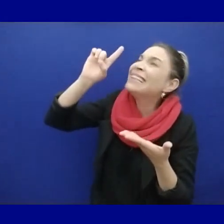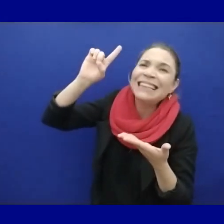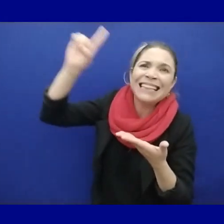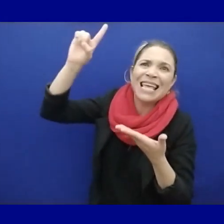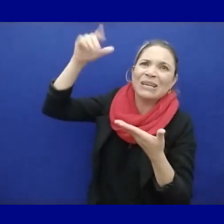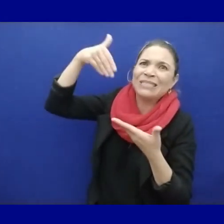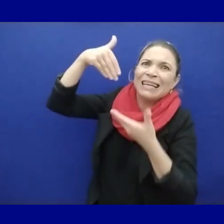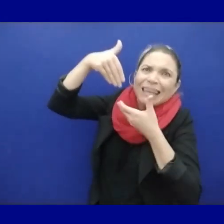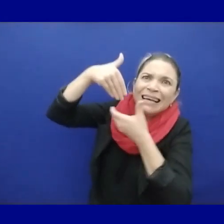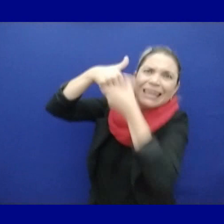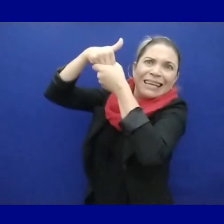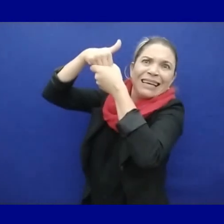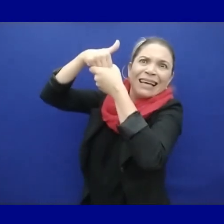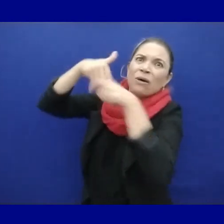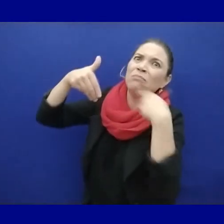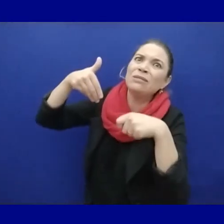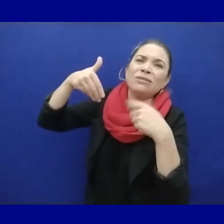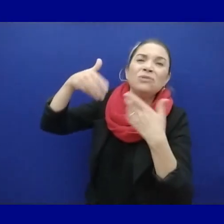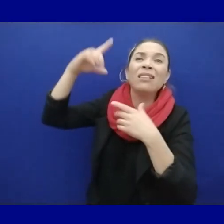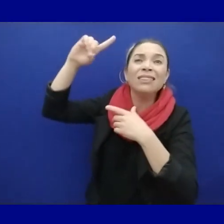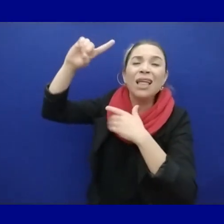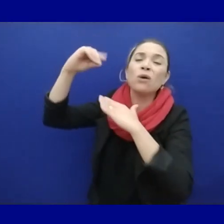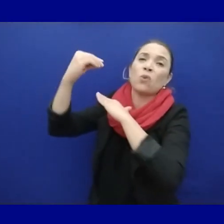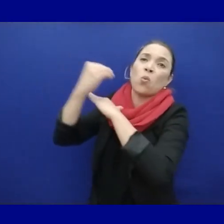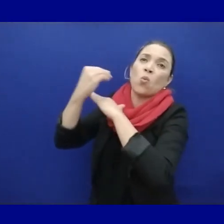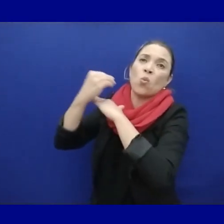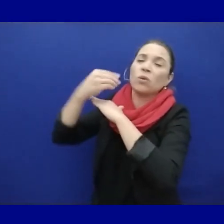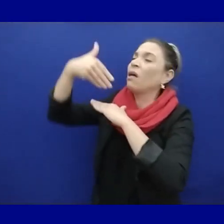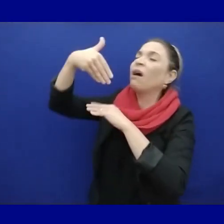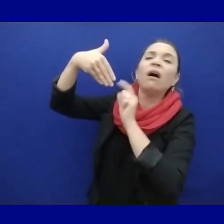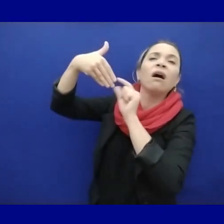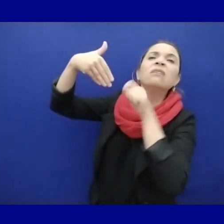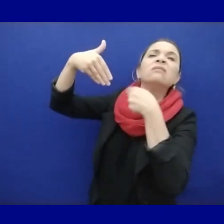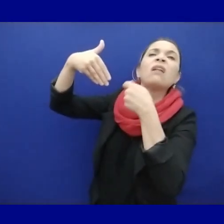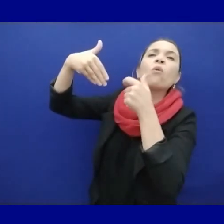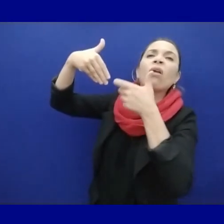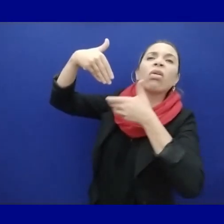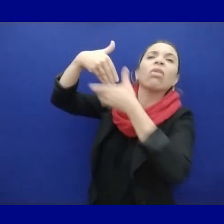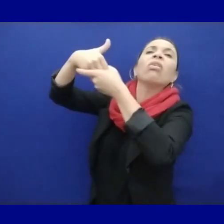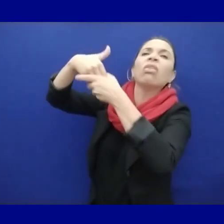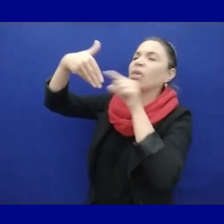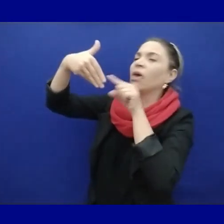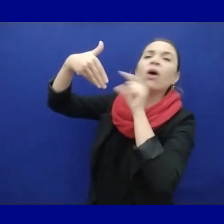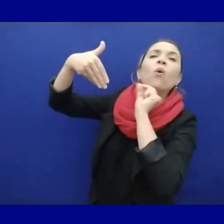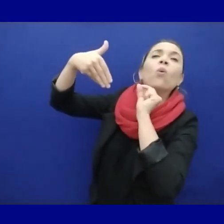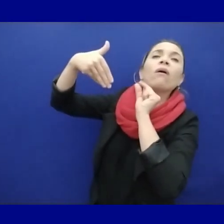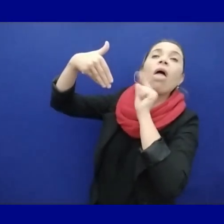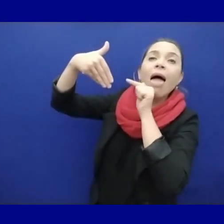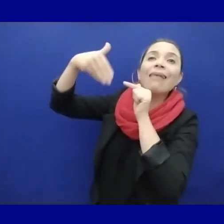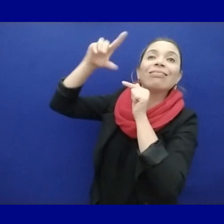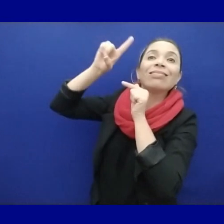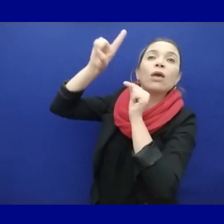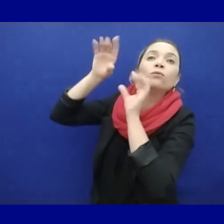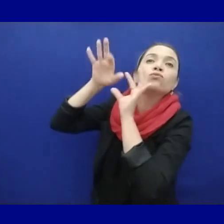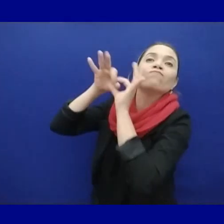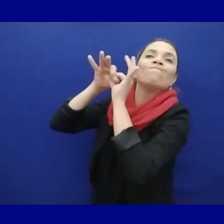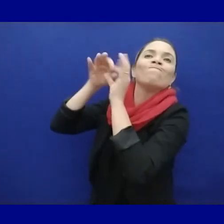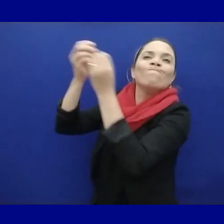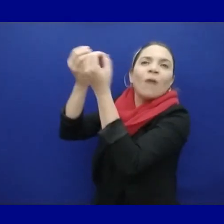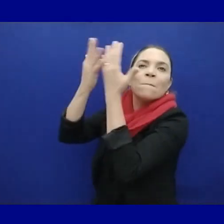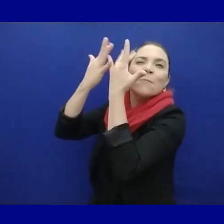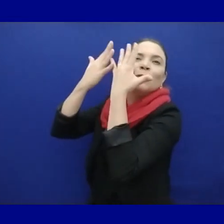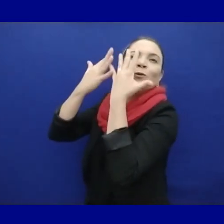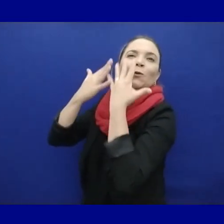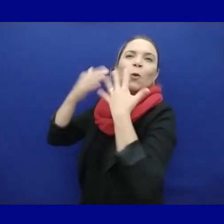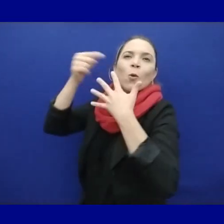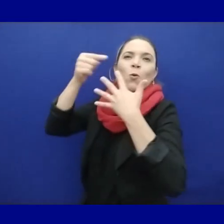o cuidado, a providência de Deus que tem sido estendida a nós, assim o é, para nos